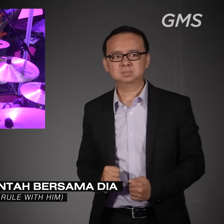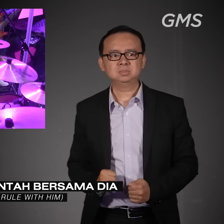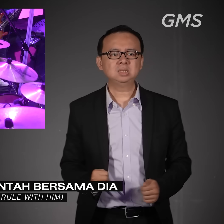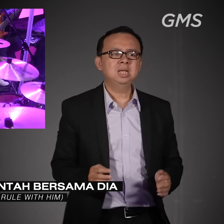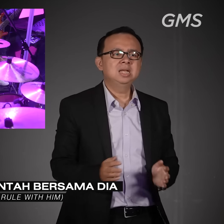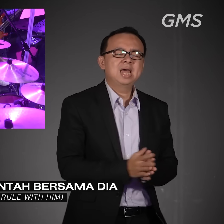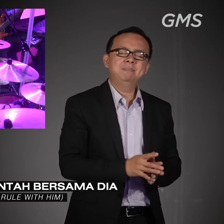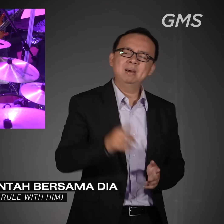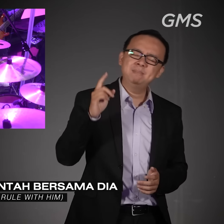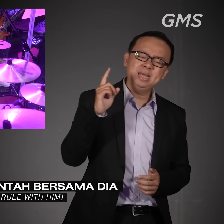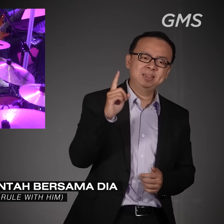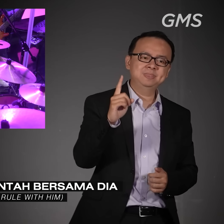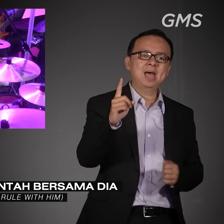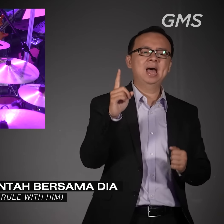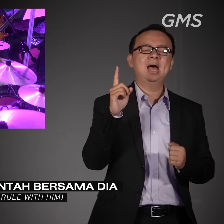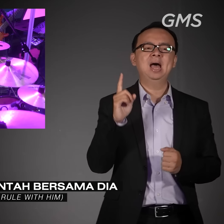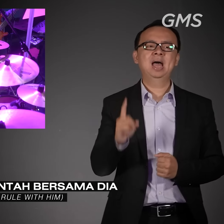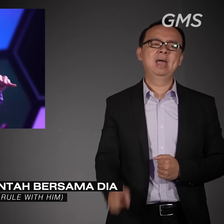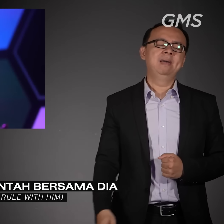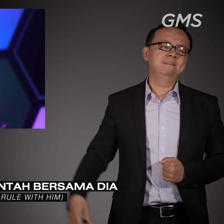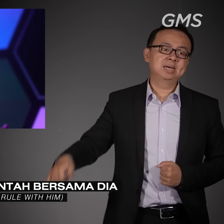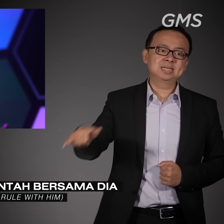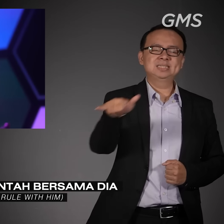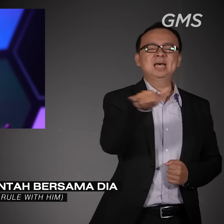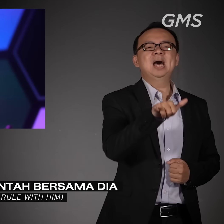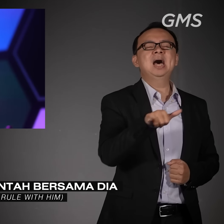Oh, dan memerintah